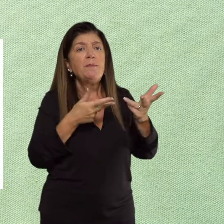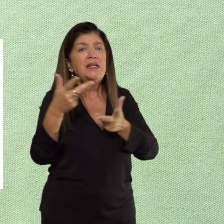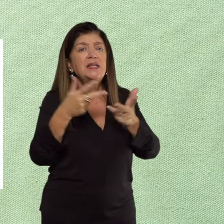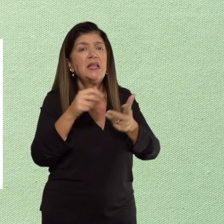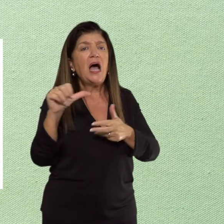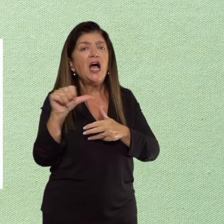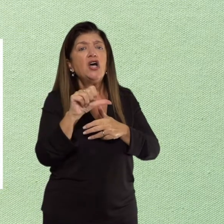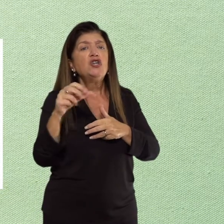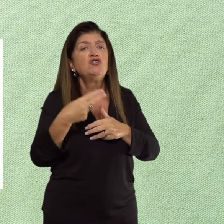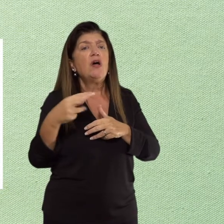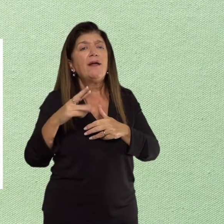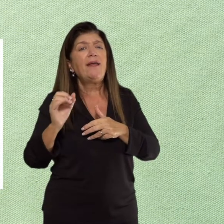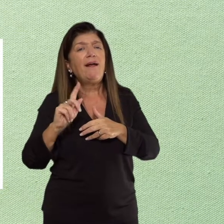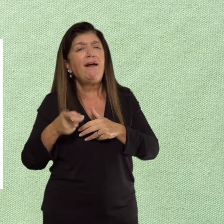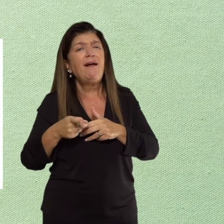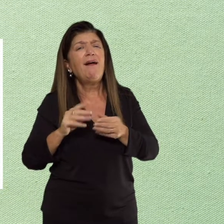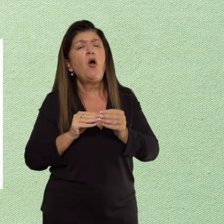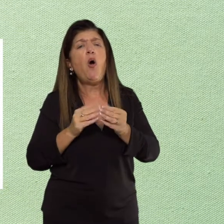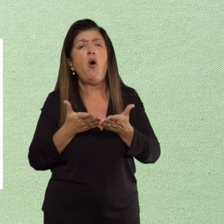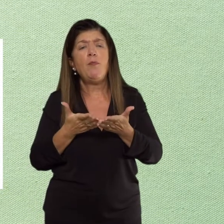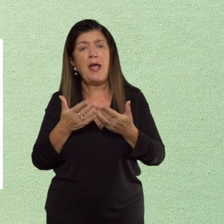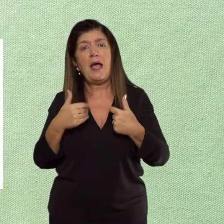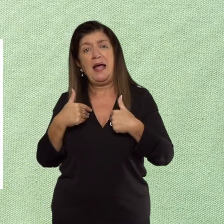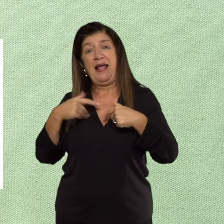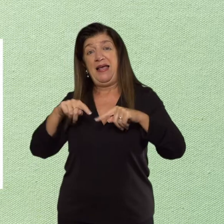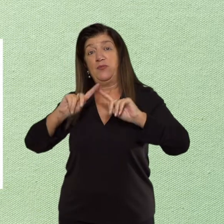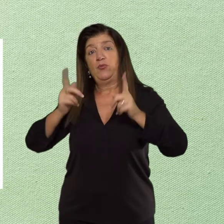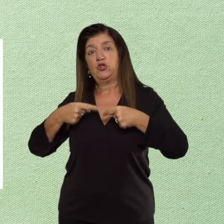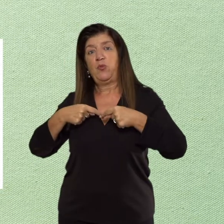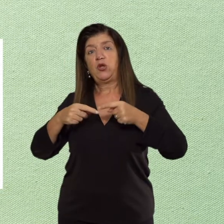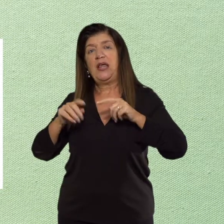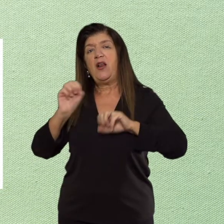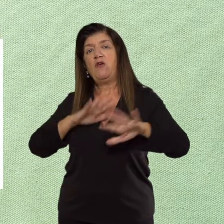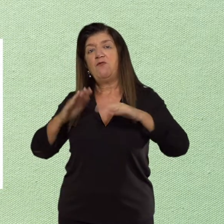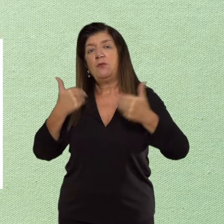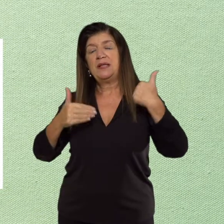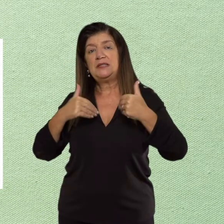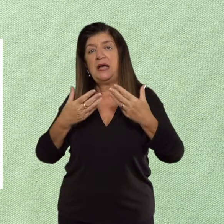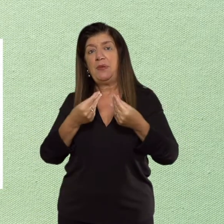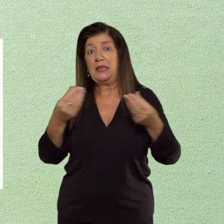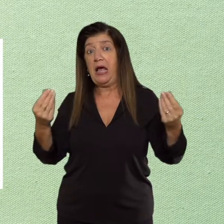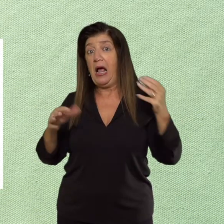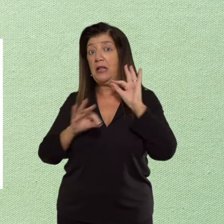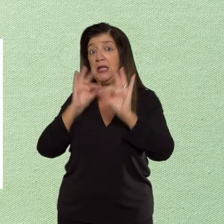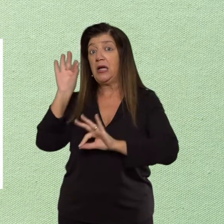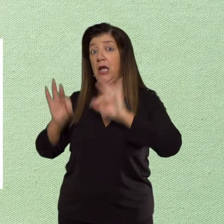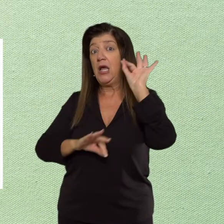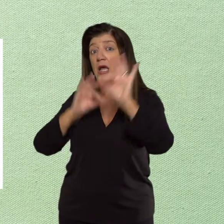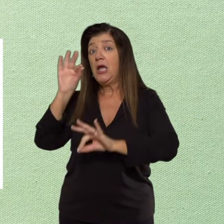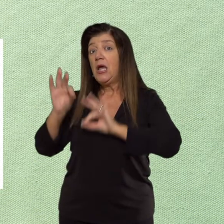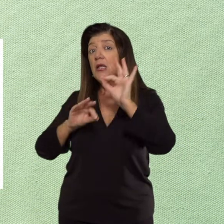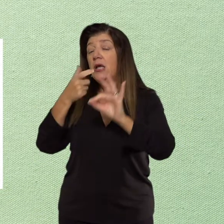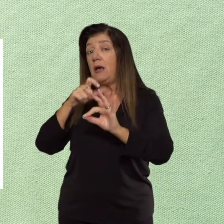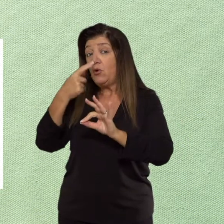di ragionare all'interno dello sportello Informa Disabile. Sono pervenute un sacco di critiche anche a questi servizi,